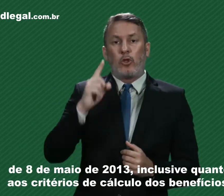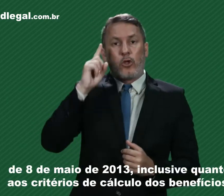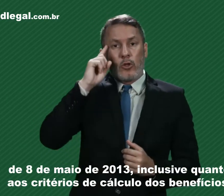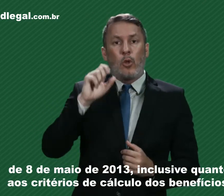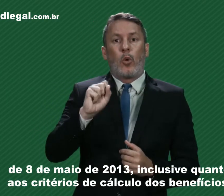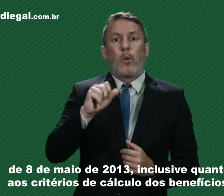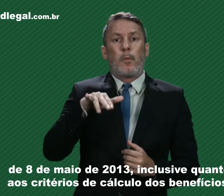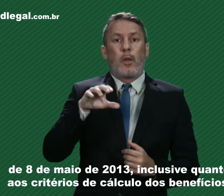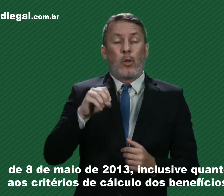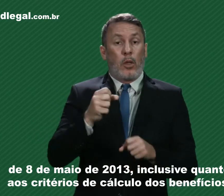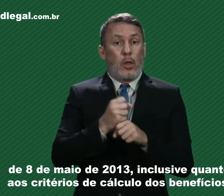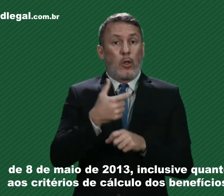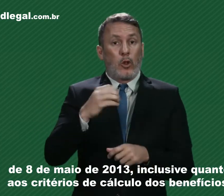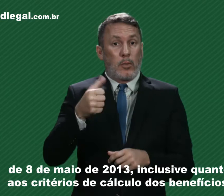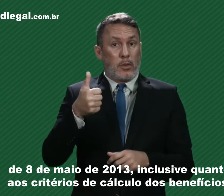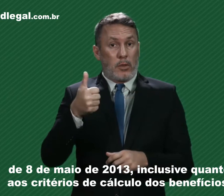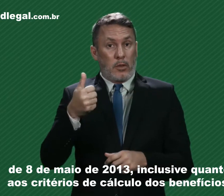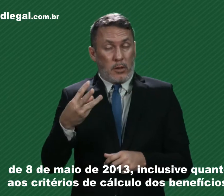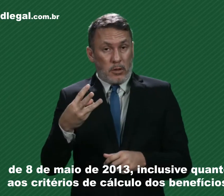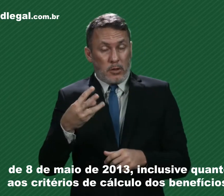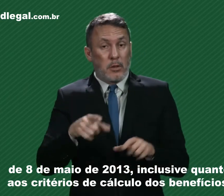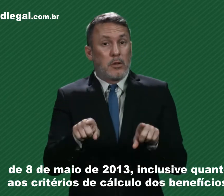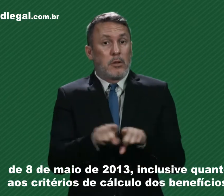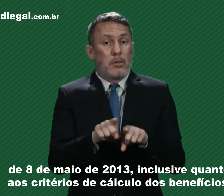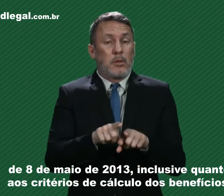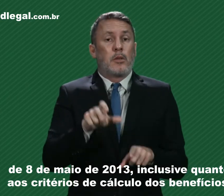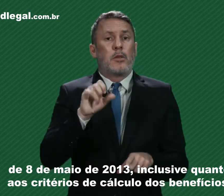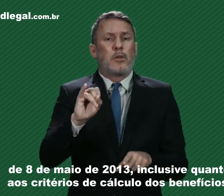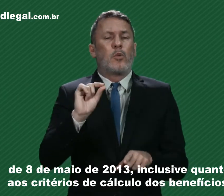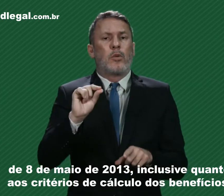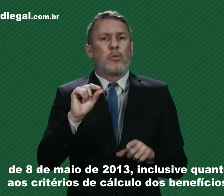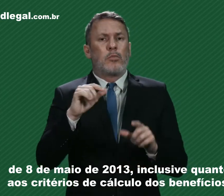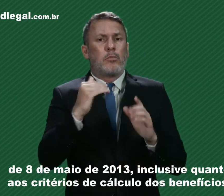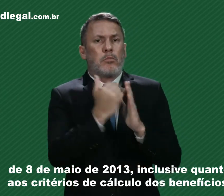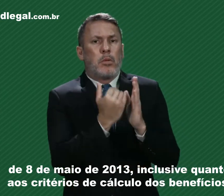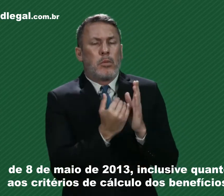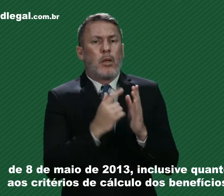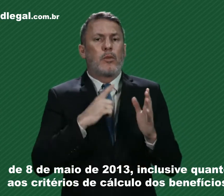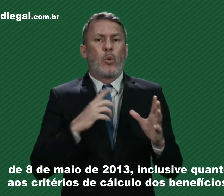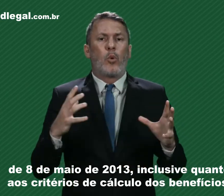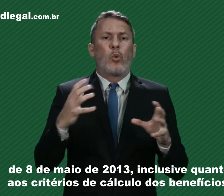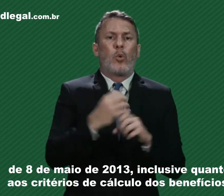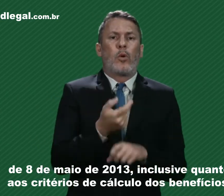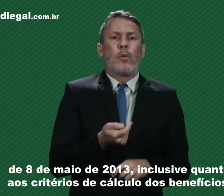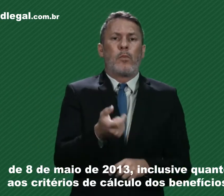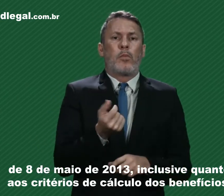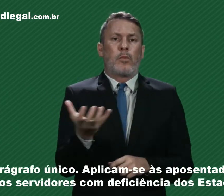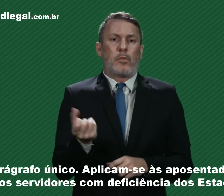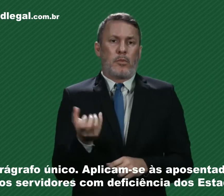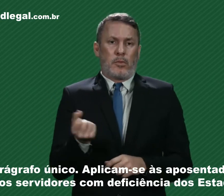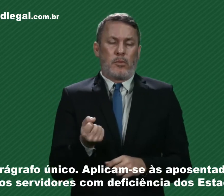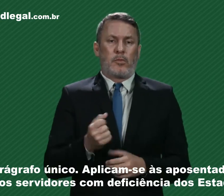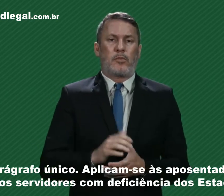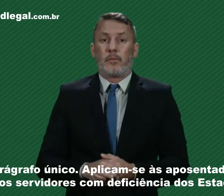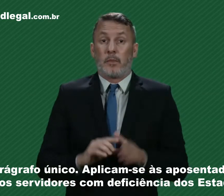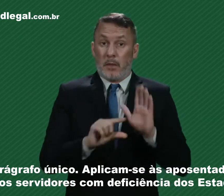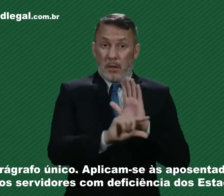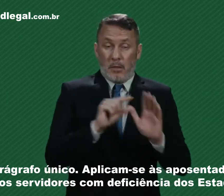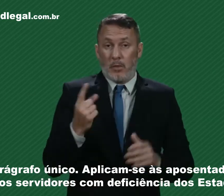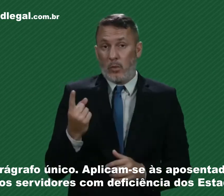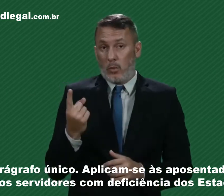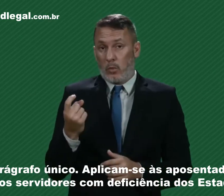de 8 de maio de 2013, inclusive quanto aos critérios de cálculo dos benefícios. Parágrafo